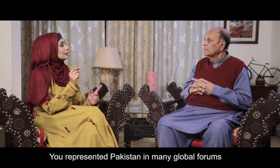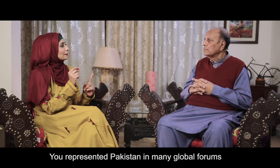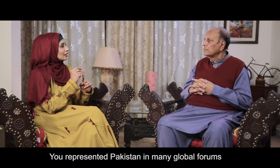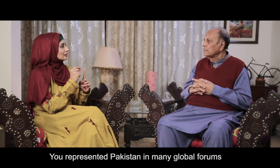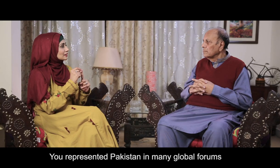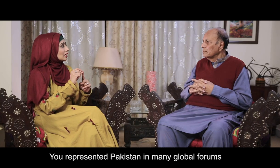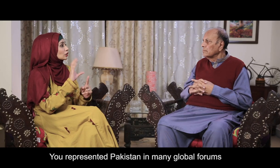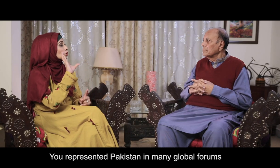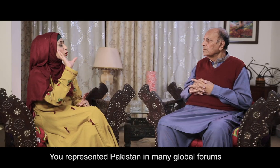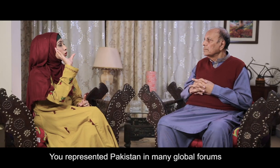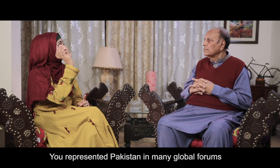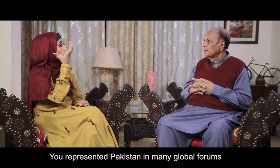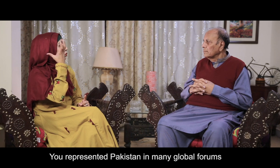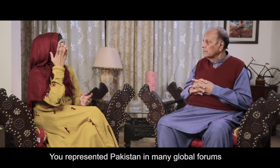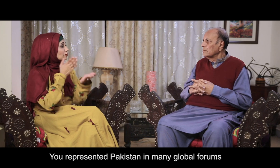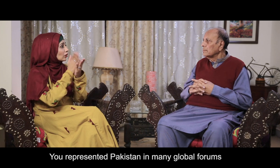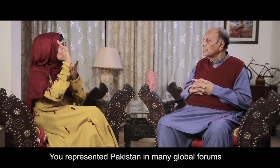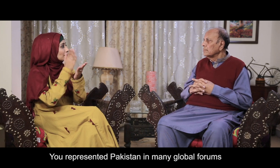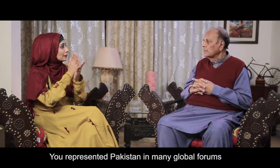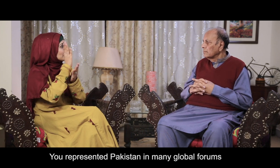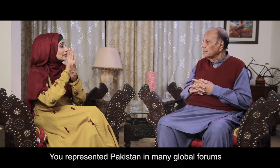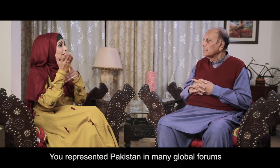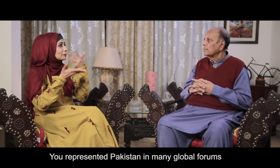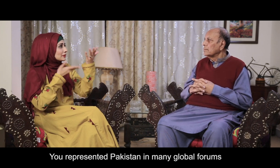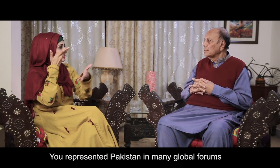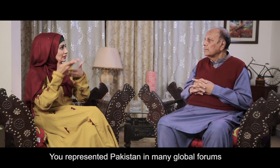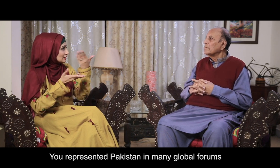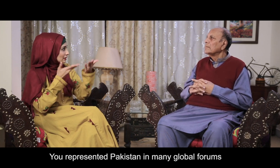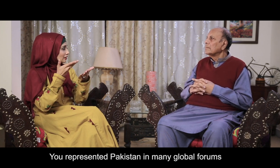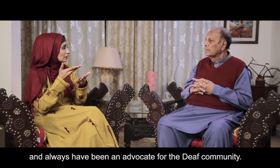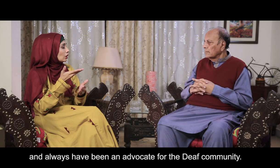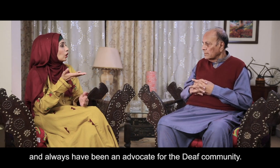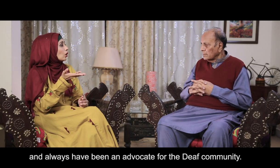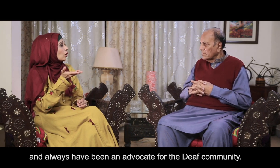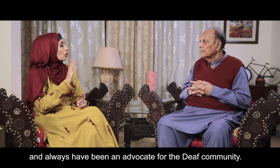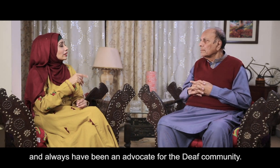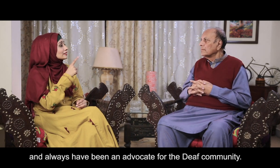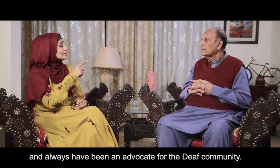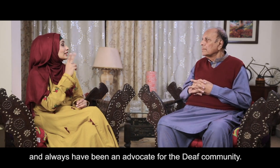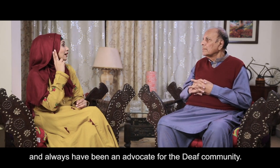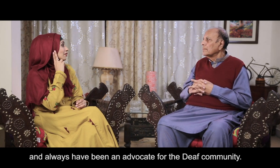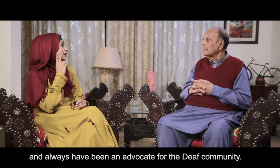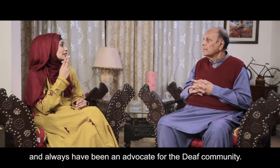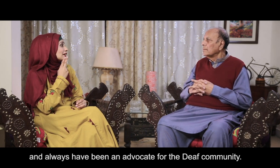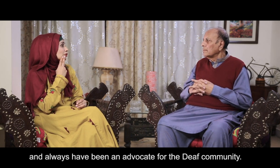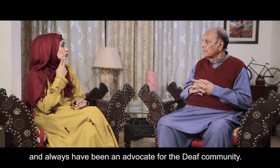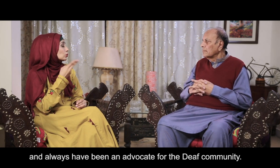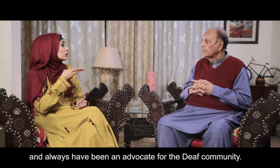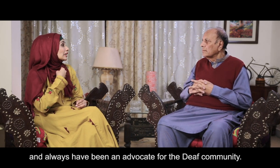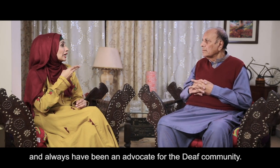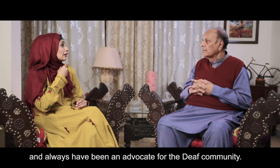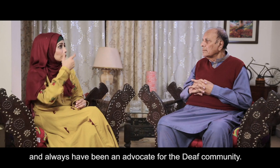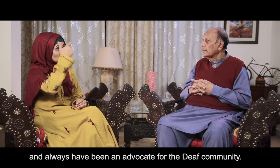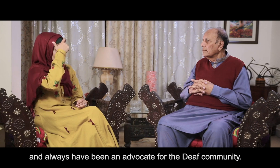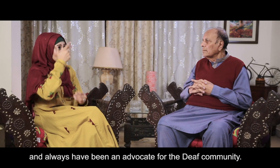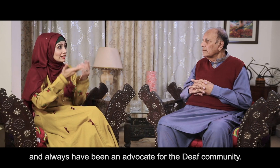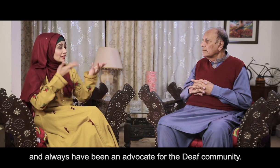आपने पाकिस्तान को ग्लोबल फोरम पे भी रिप्रेजेंट किया और इसके अलावा डेफ लोगों की एडवोकेसी